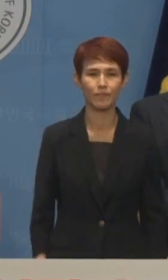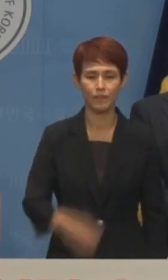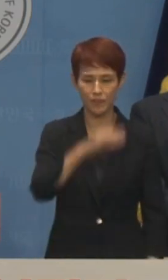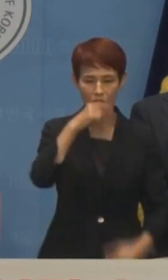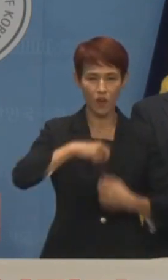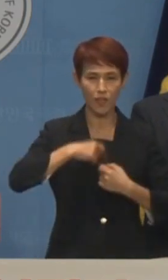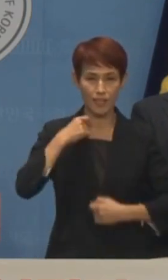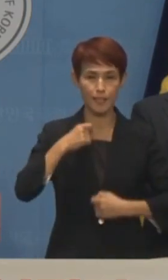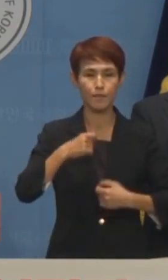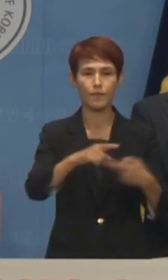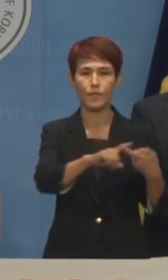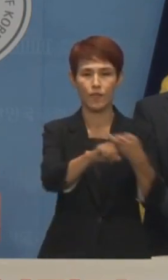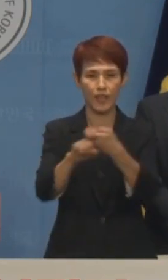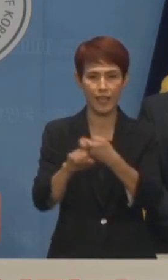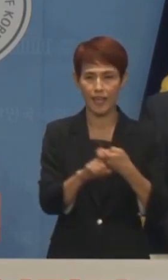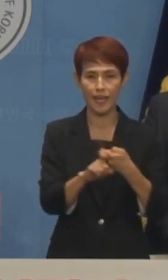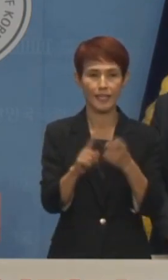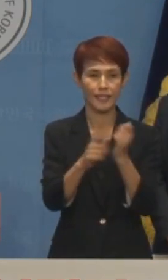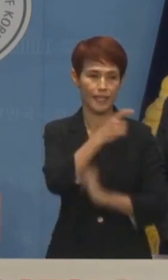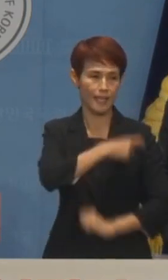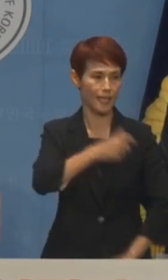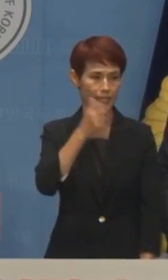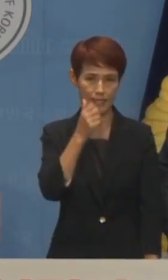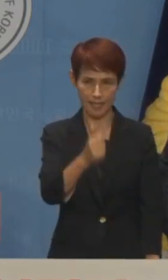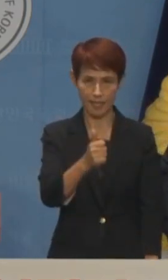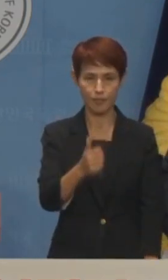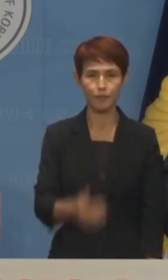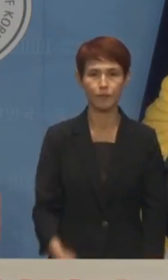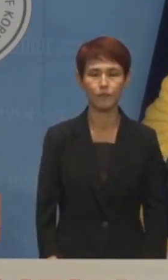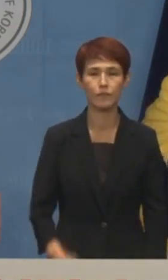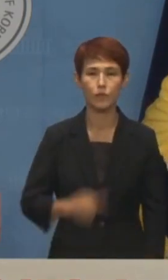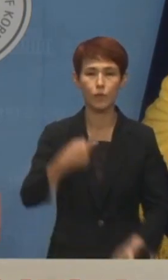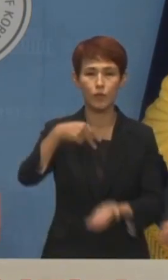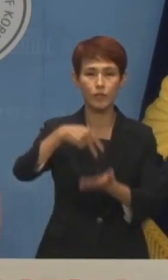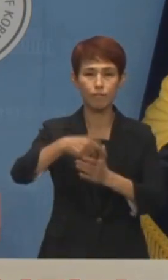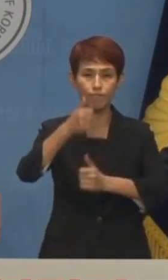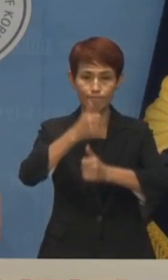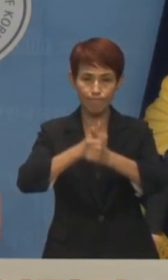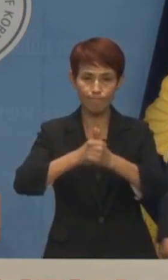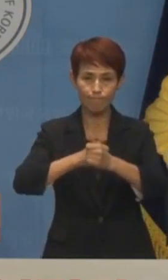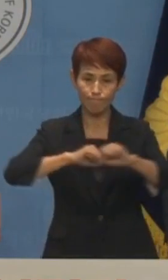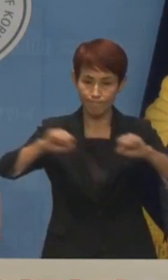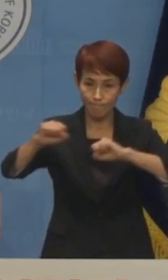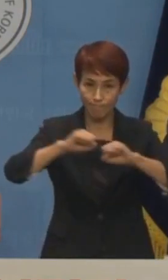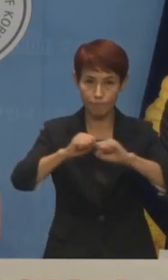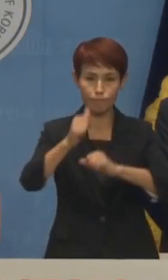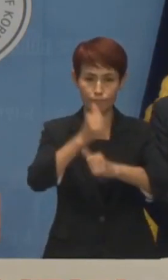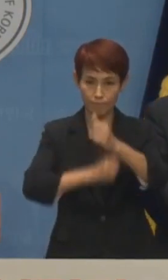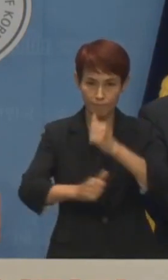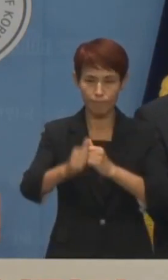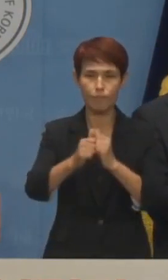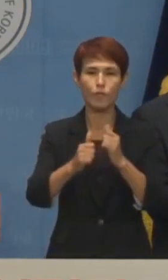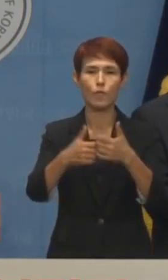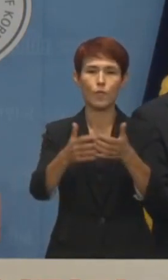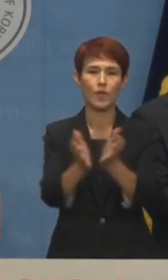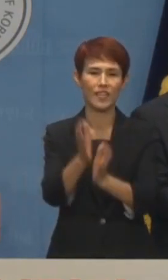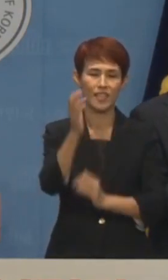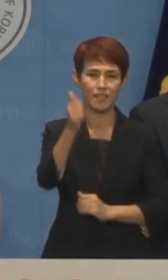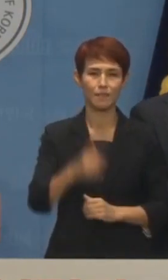정의기억연대 이나영 이사장님 오셨습니다. 독립유공자 유족회 김사멸 회장님 오셨습니다.